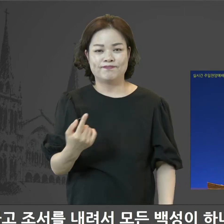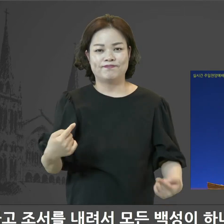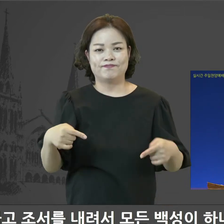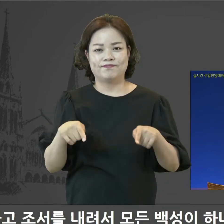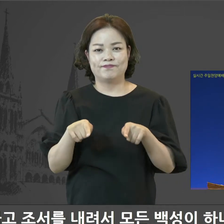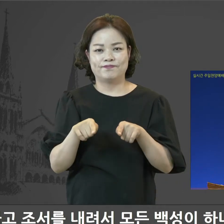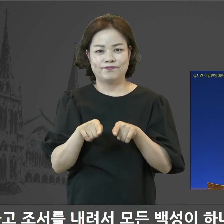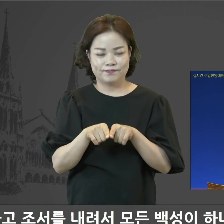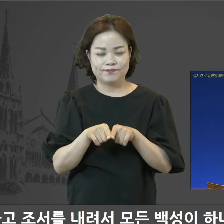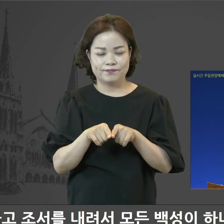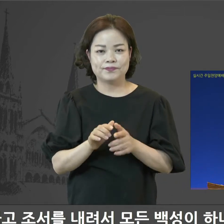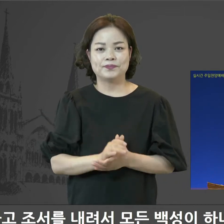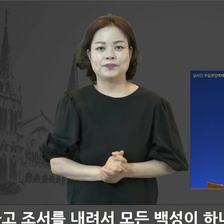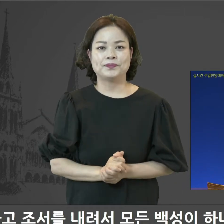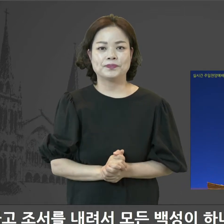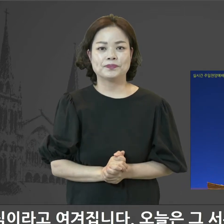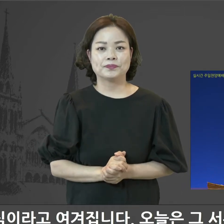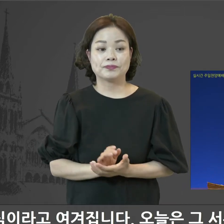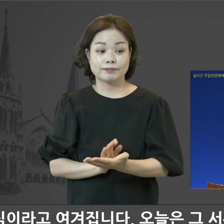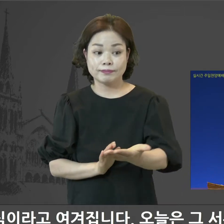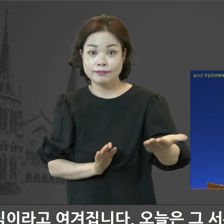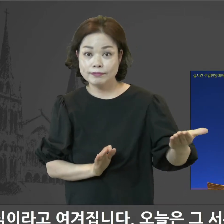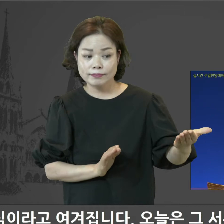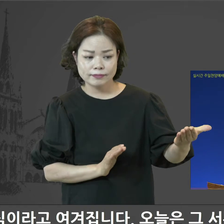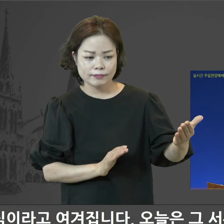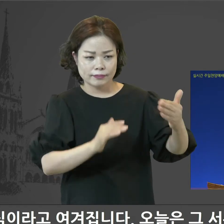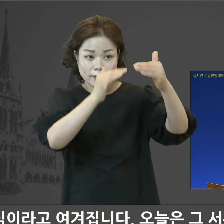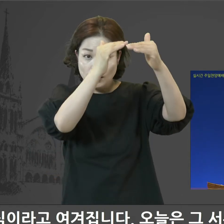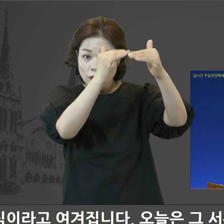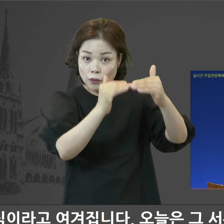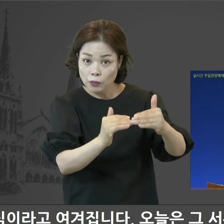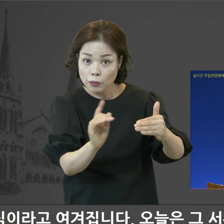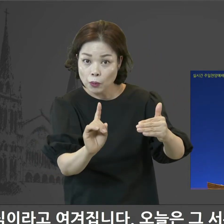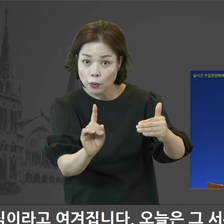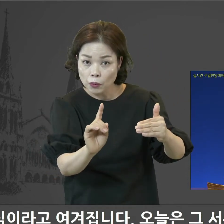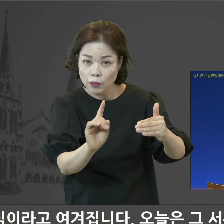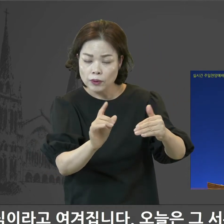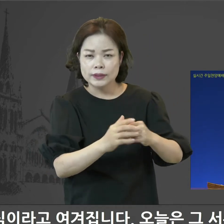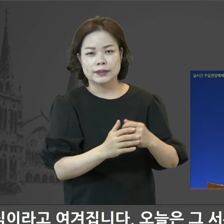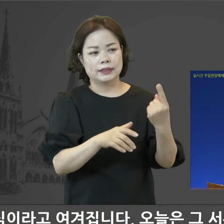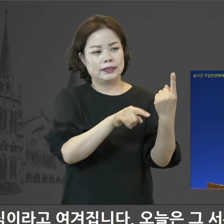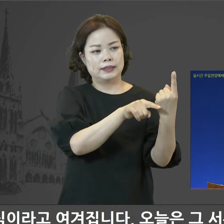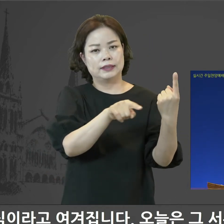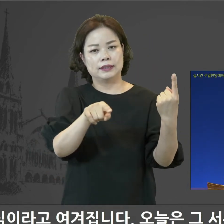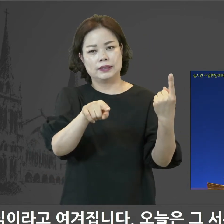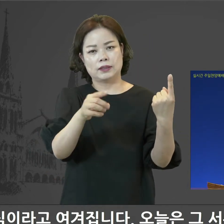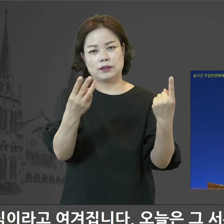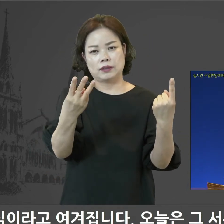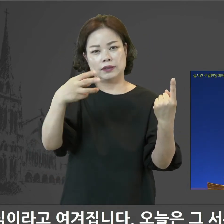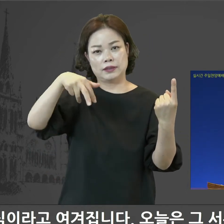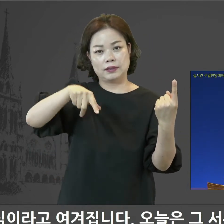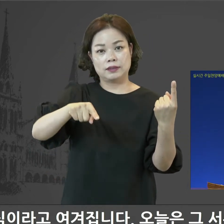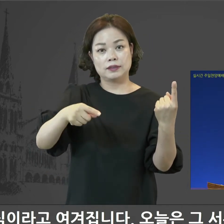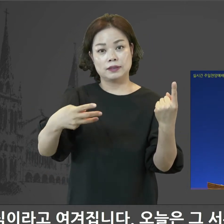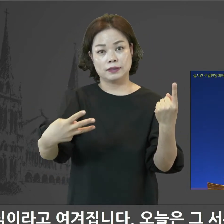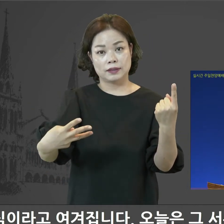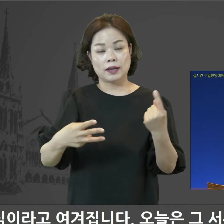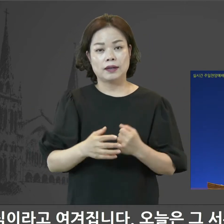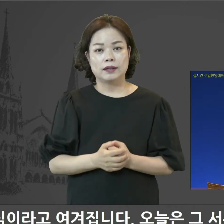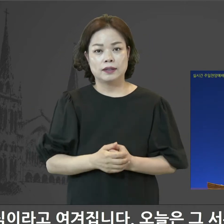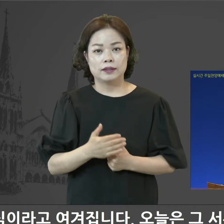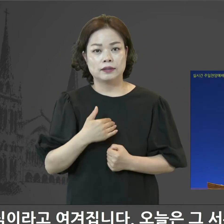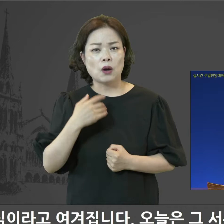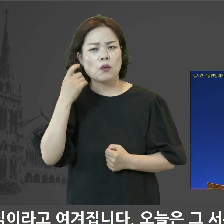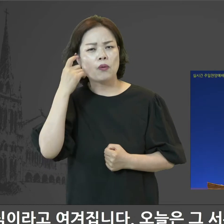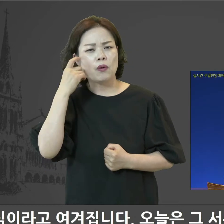함께 나누고자 합니다. 여러분, 오늘 살펴볼 말씀은 1절부터 3절의 말씀인데, 제가